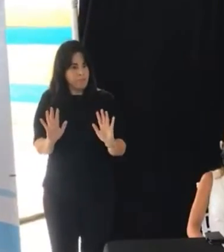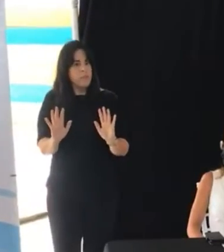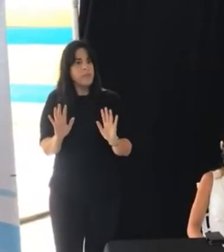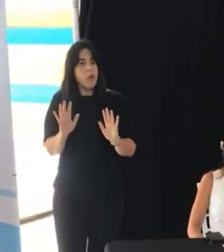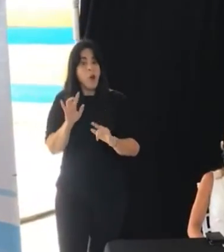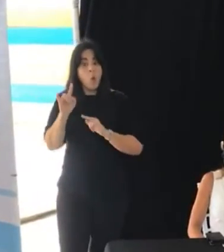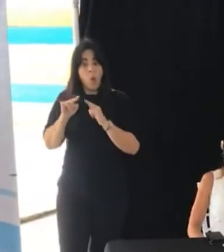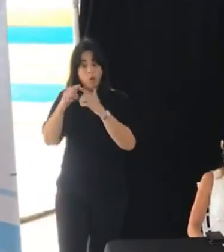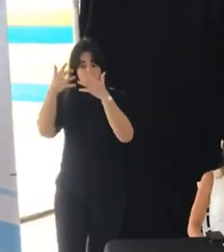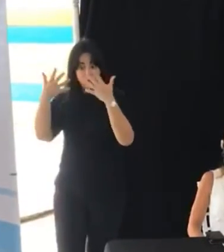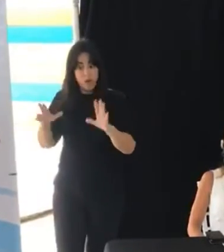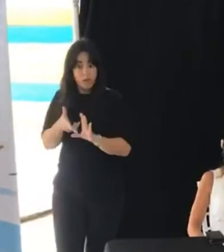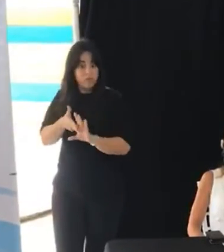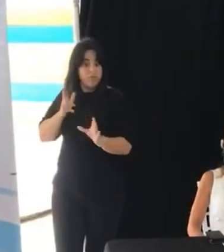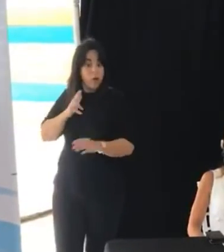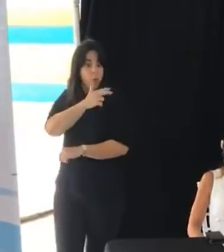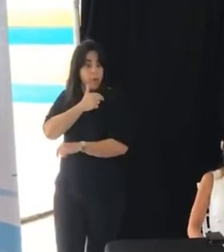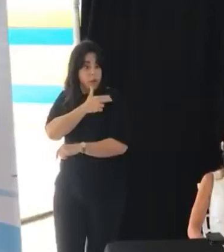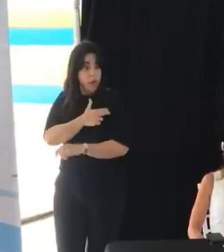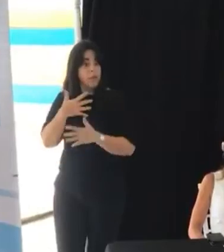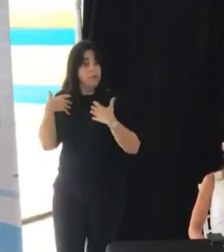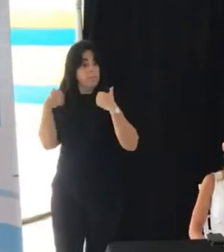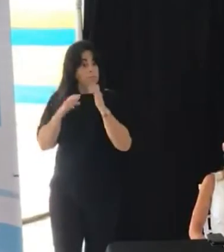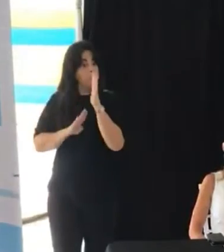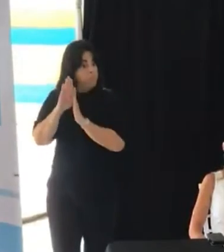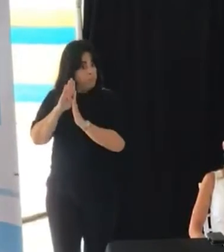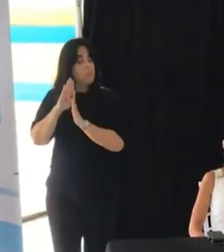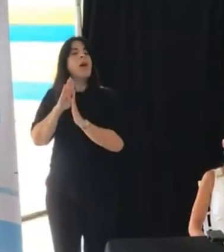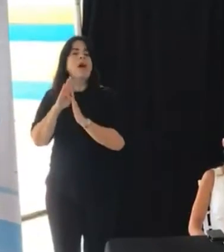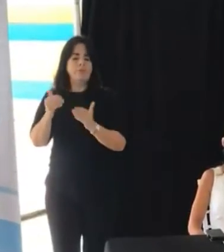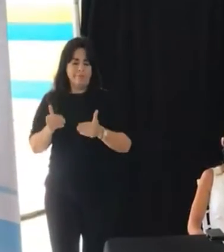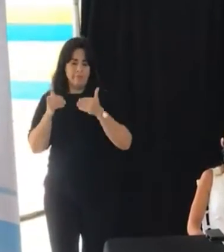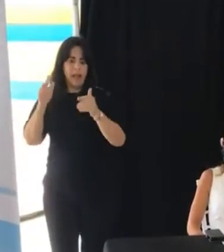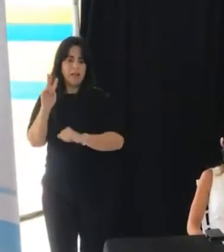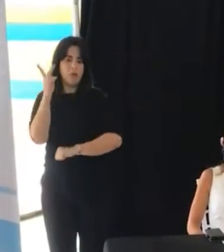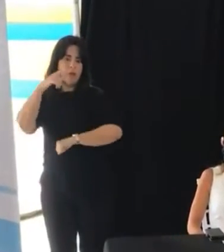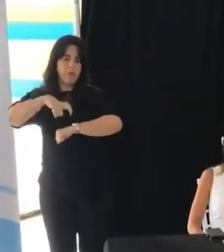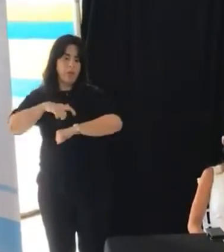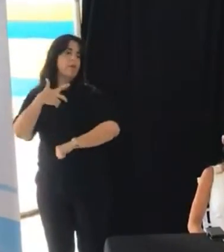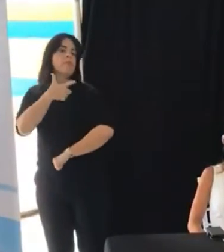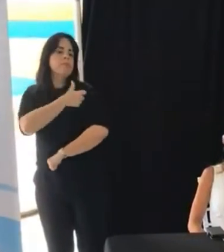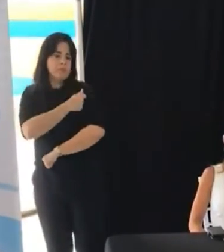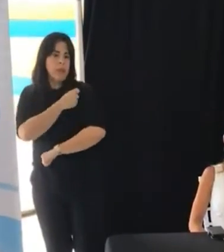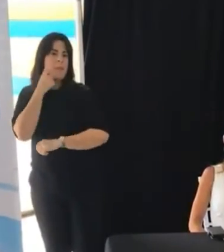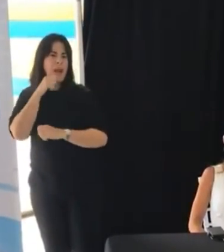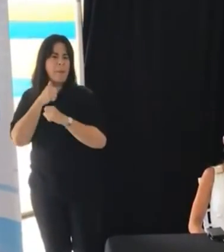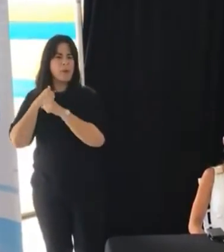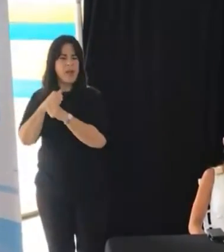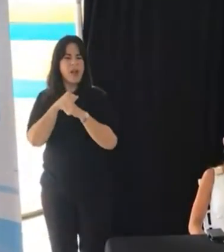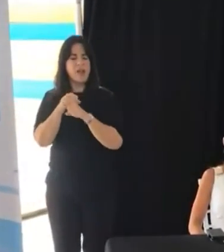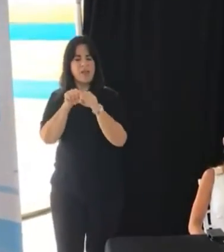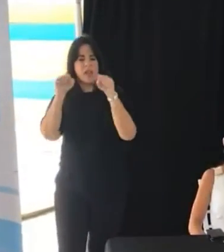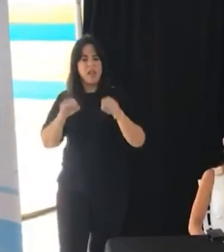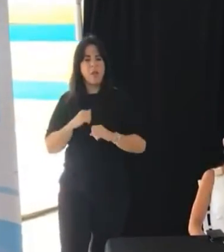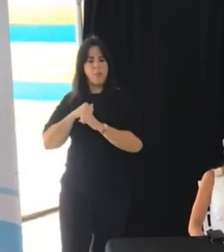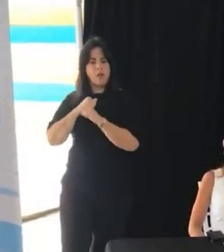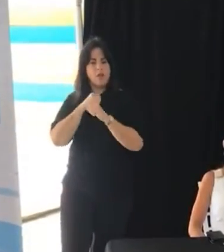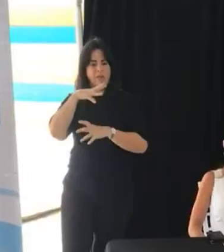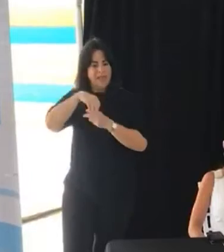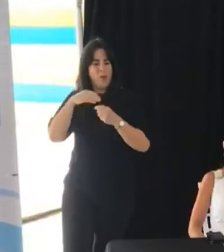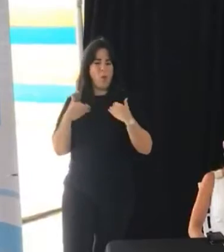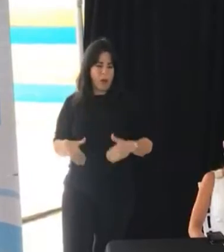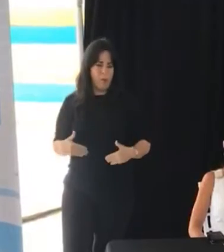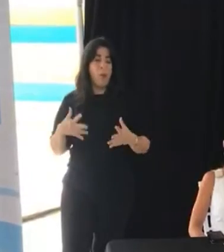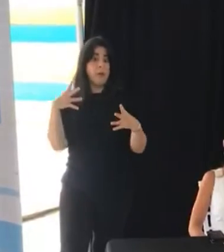cuando salga del hospital y su condición de salud esté óptima, porque vamos a dar un reto al sistema inmunológico. Así que, en resumen,